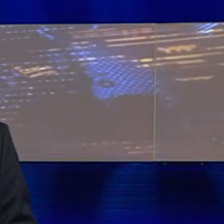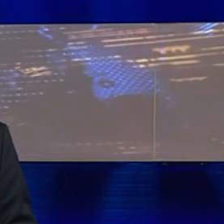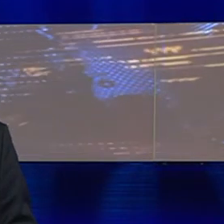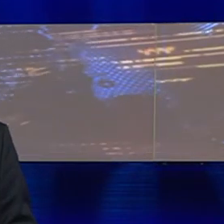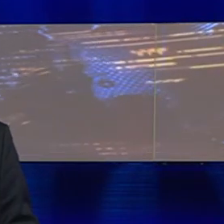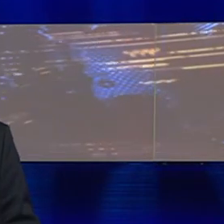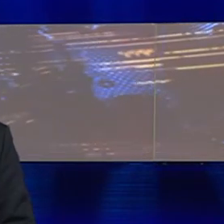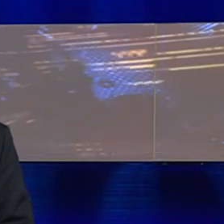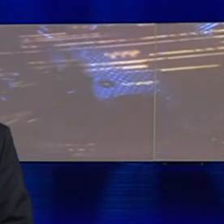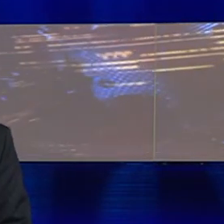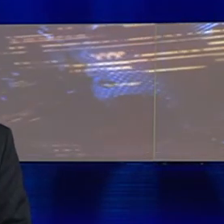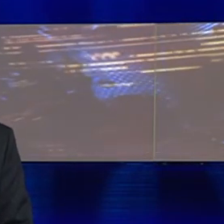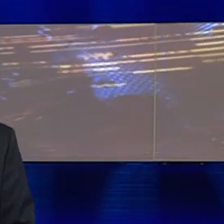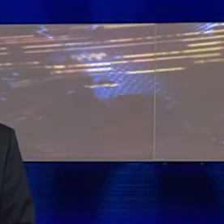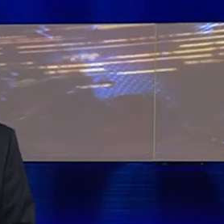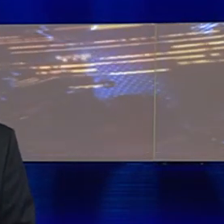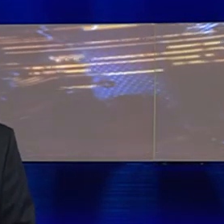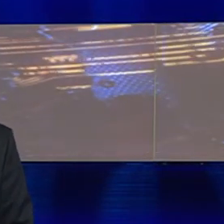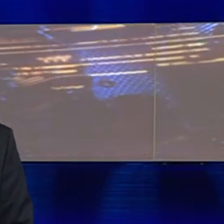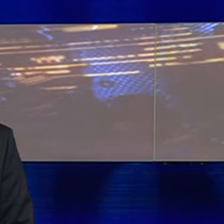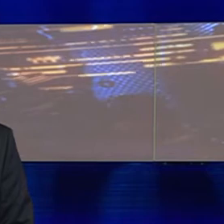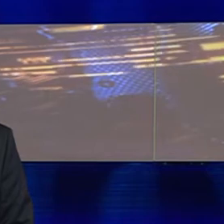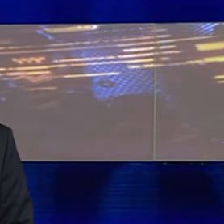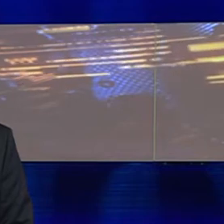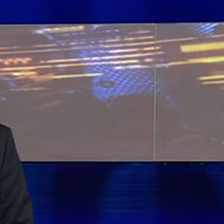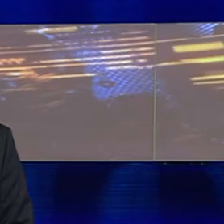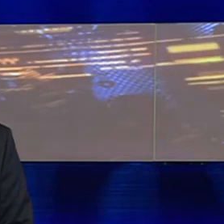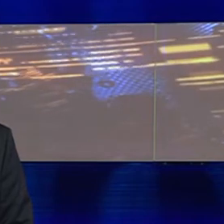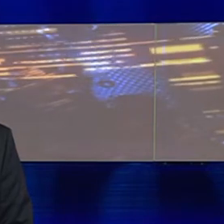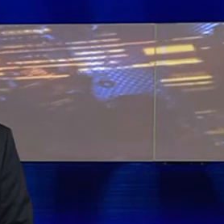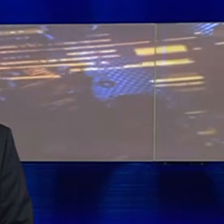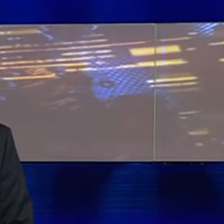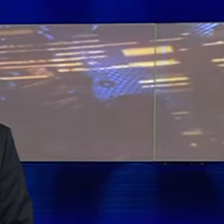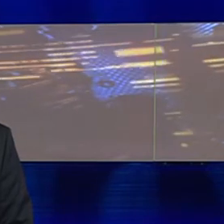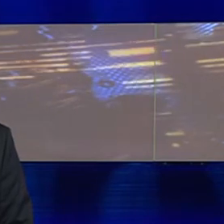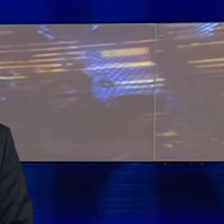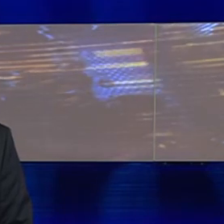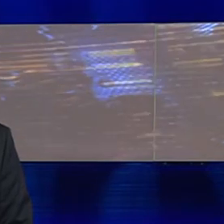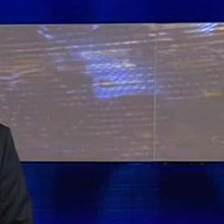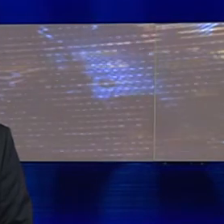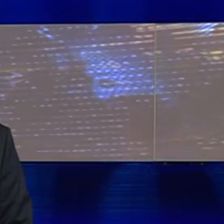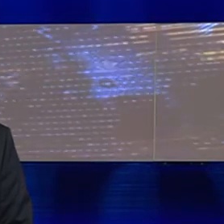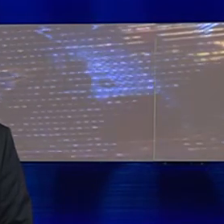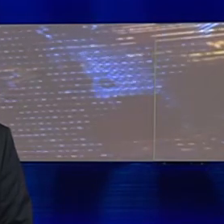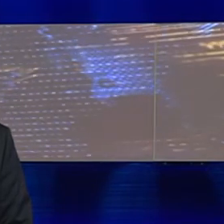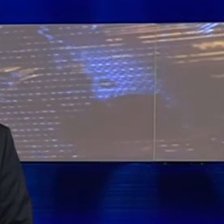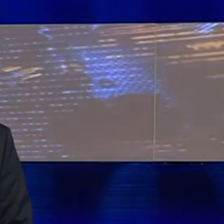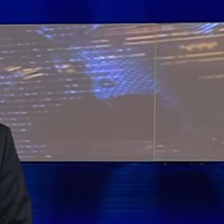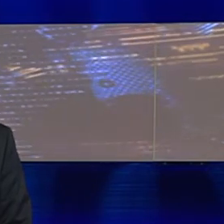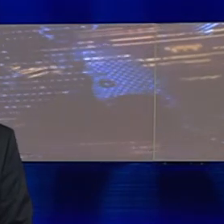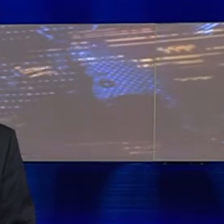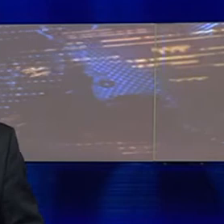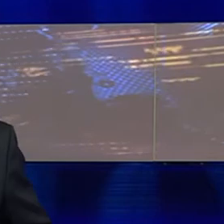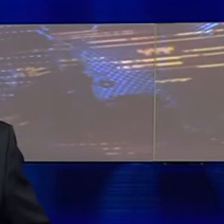COVID-19 волевиявленню громадян не завадить. Корона, як то кажуть, не впаде. Принаймні, міністр охорони здоров'я України